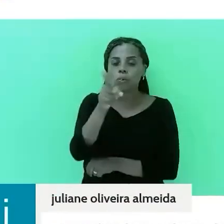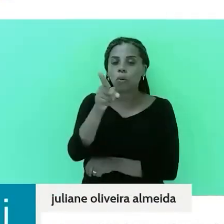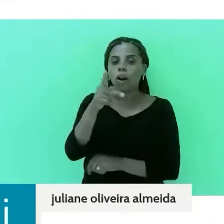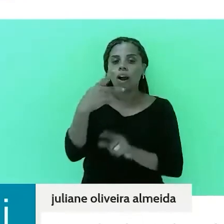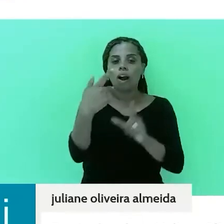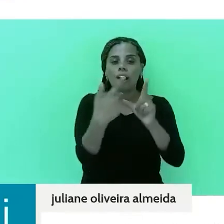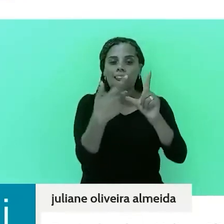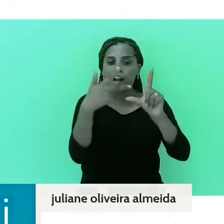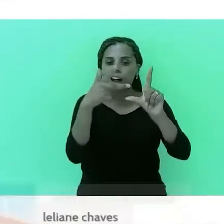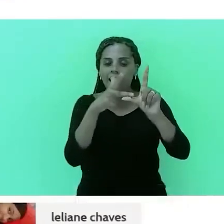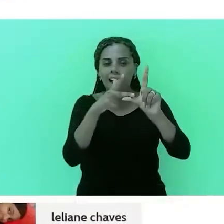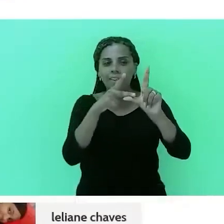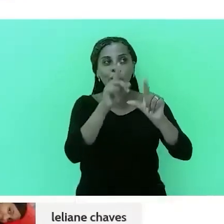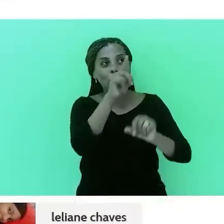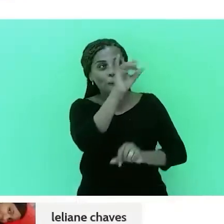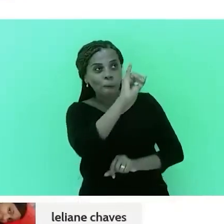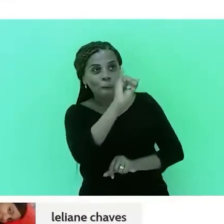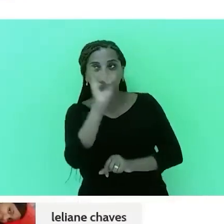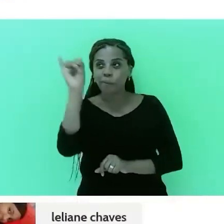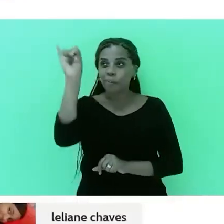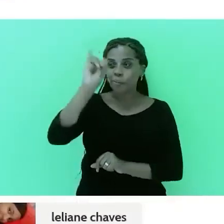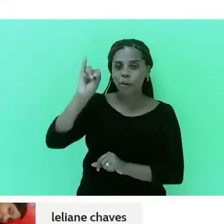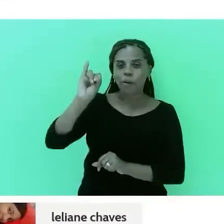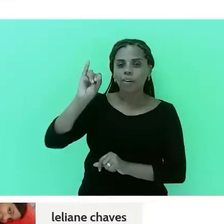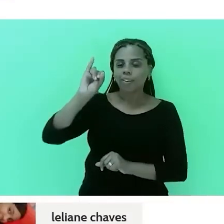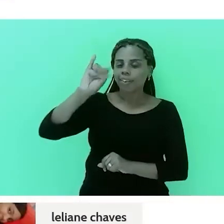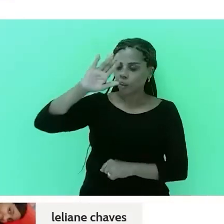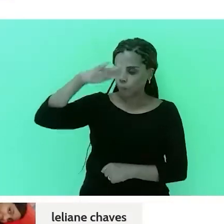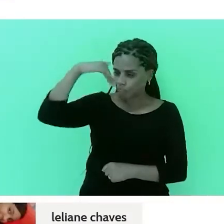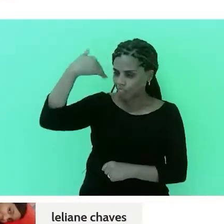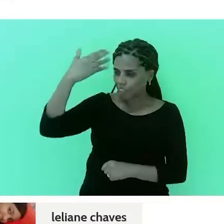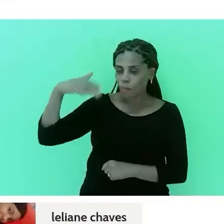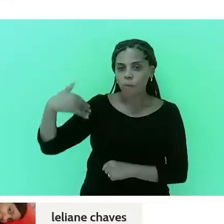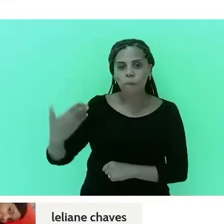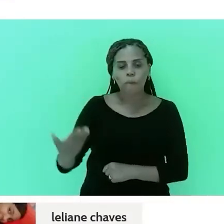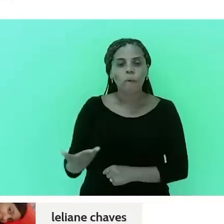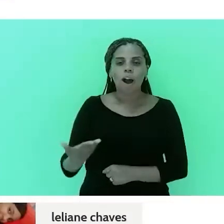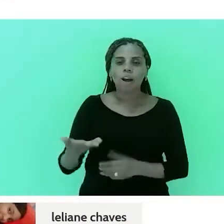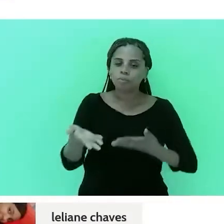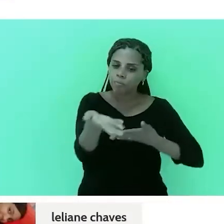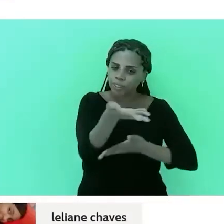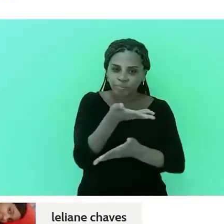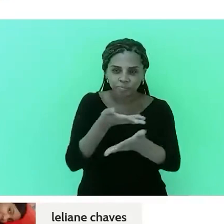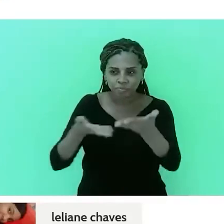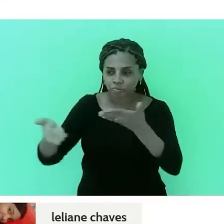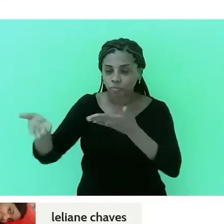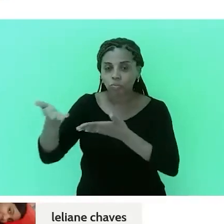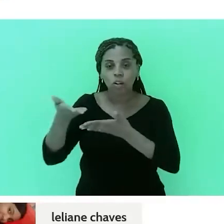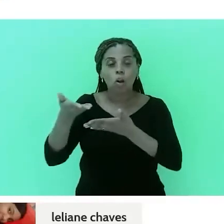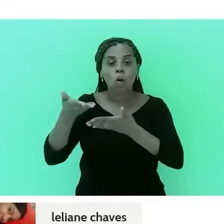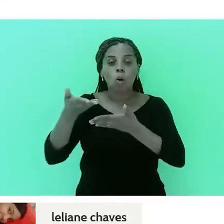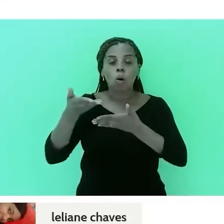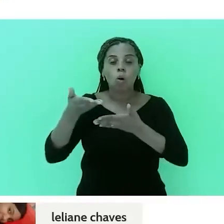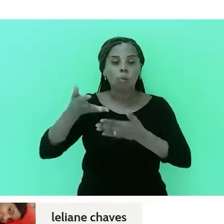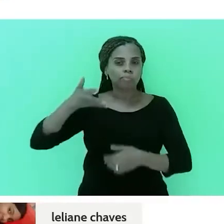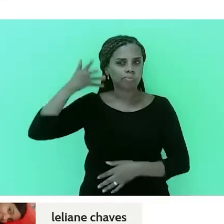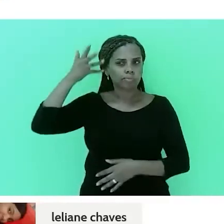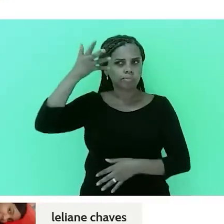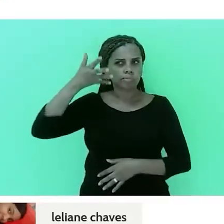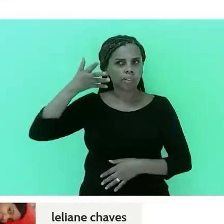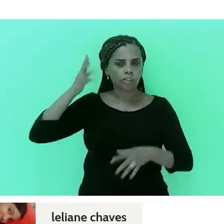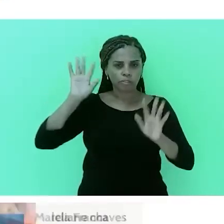essa, com a qual tenho a honra de partilhar com vocês. E logo que eu termino uma palestra, às